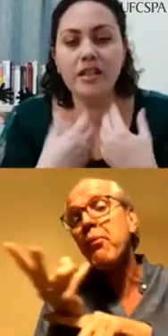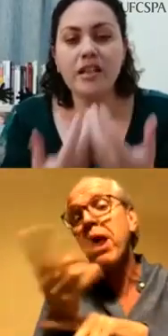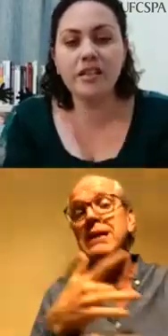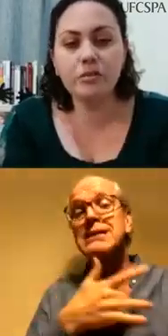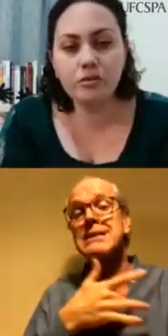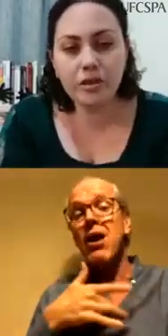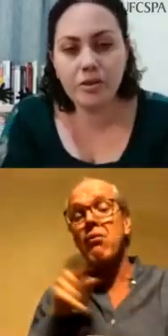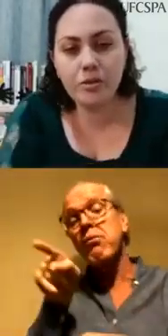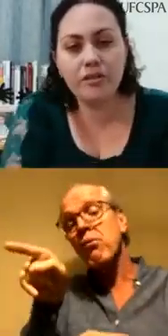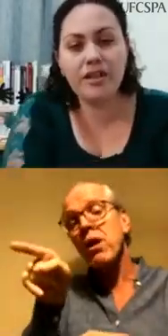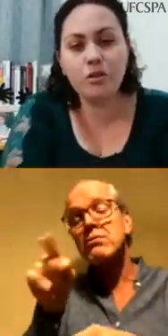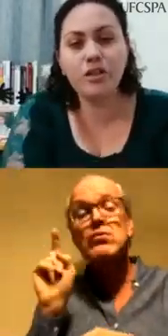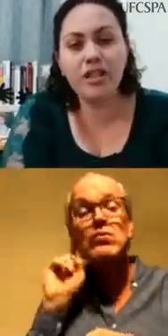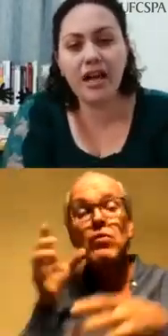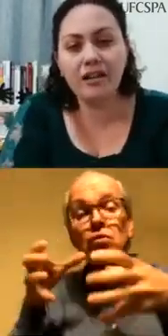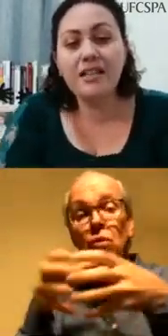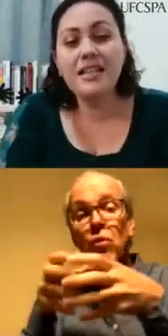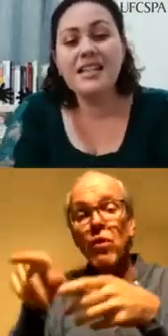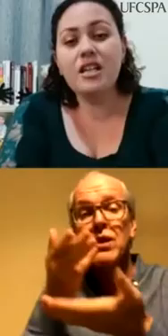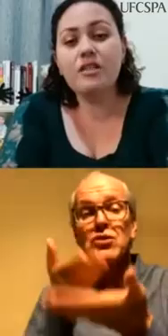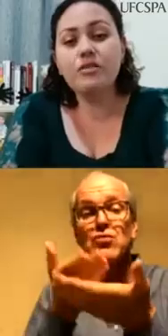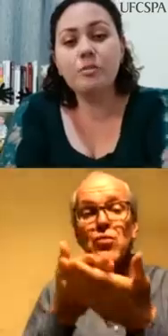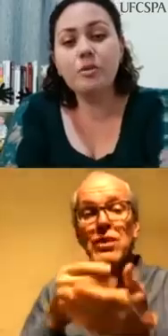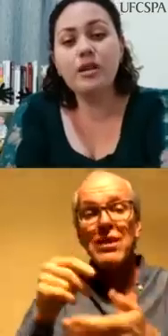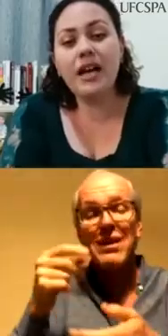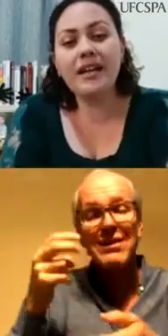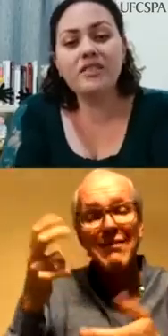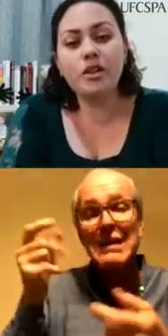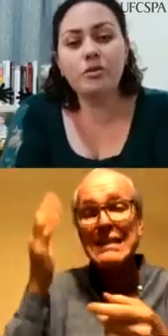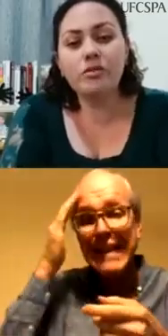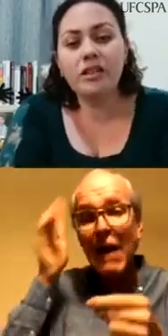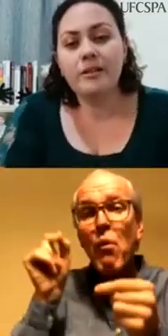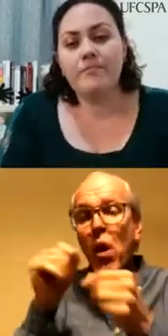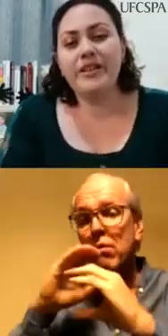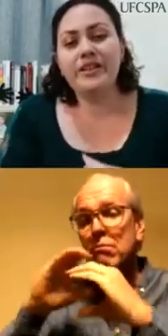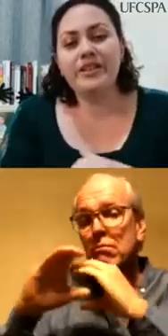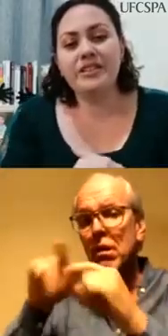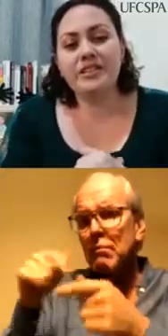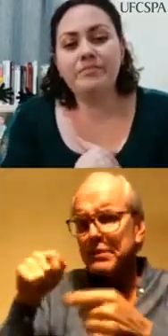surdo e cegueira quanto da pessoa que vai se comunicar. Se ela for procurar, então,